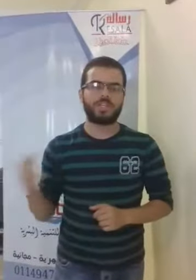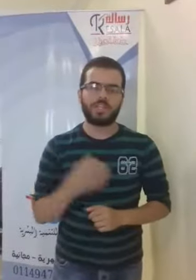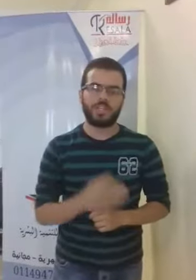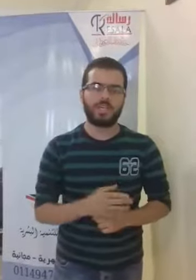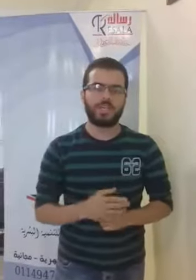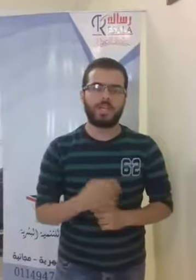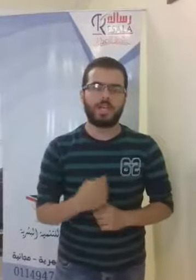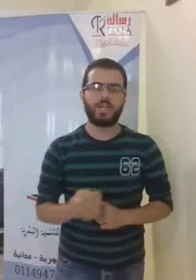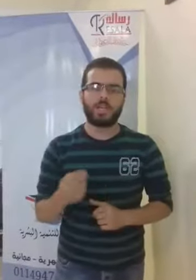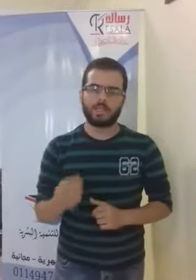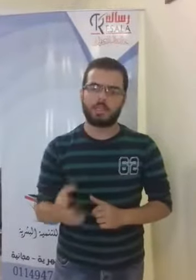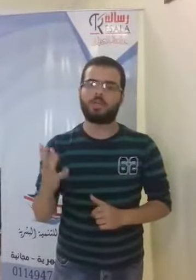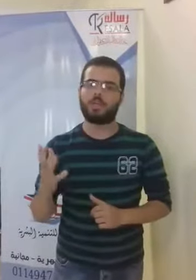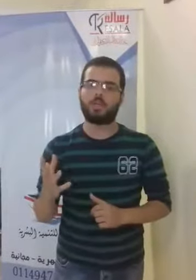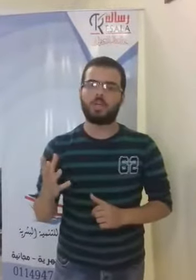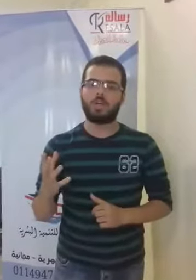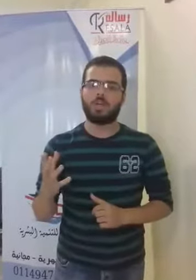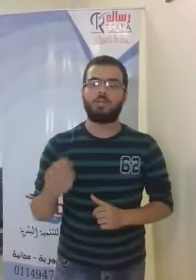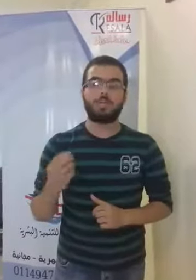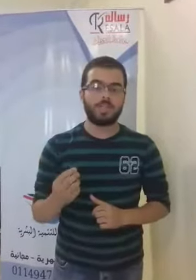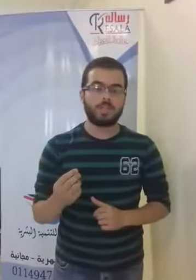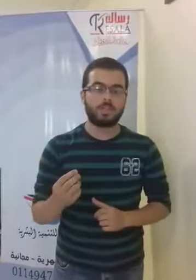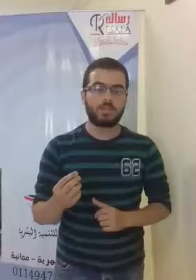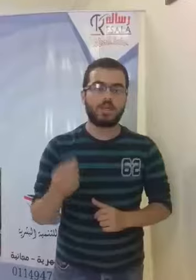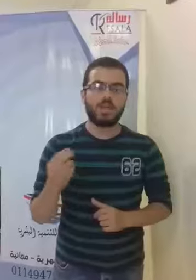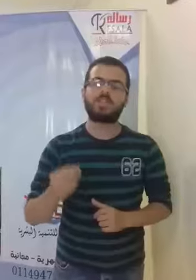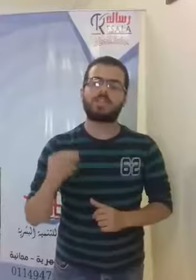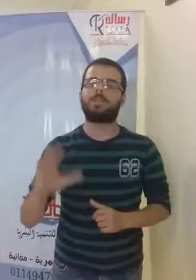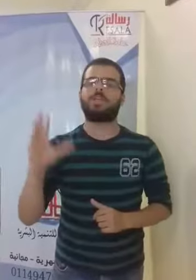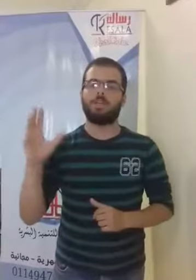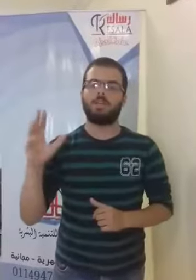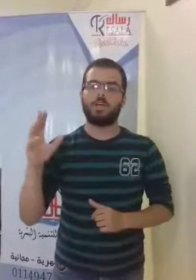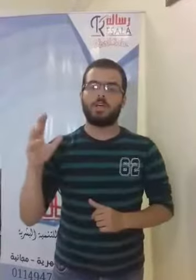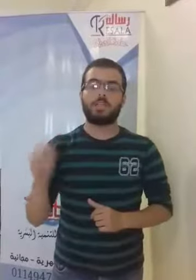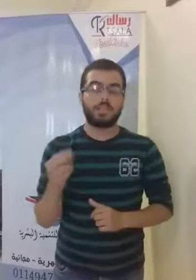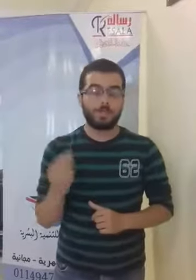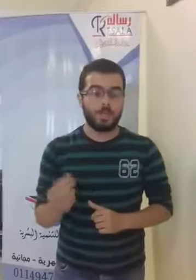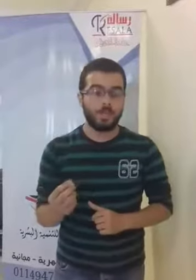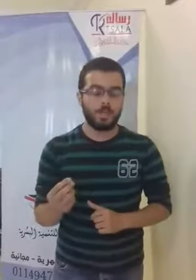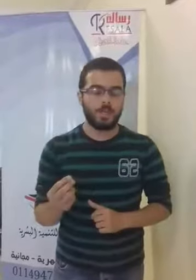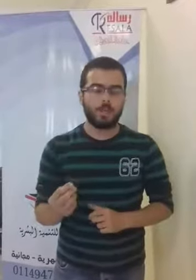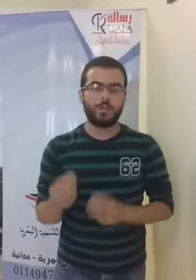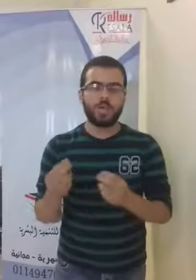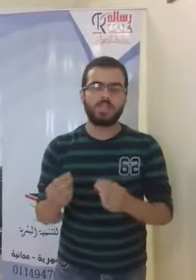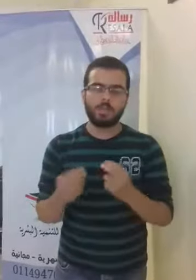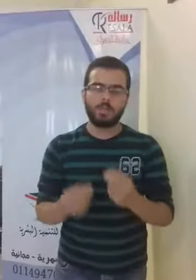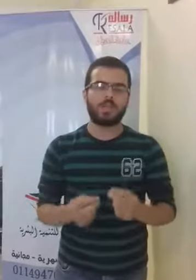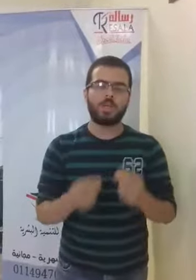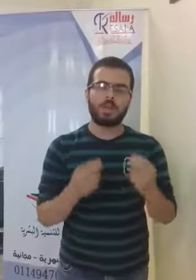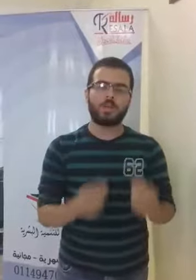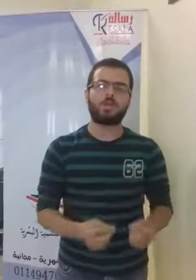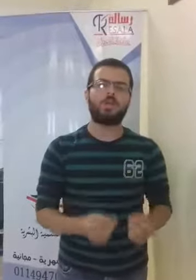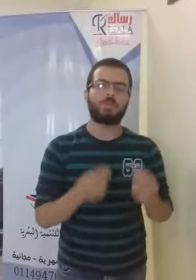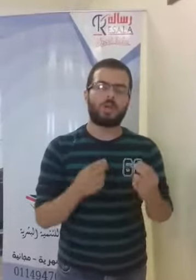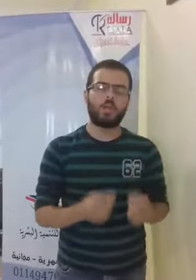النهار لعلك ترضى. عبادة التسبيح، التسبيح بيؤدي بيك إلى الرضا بقضاء